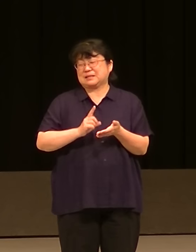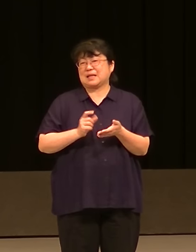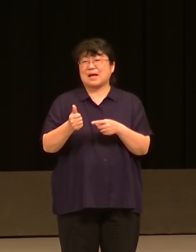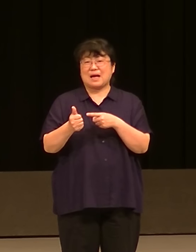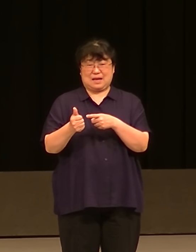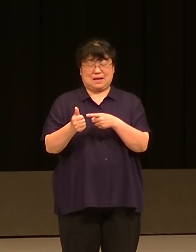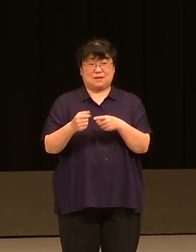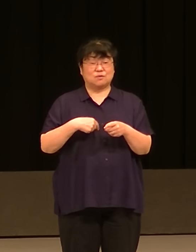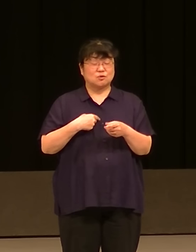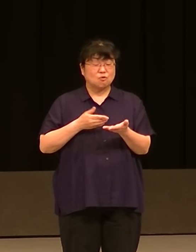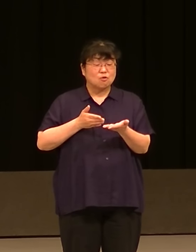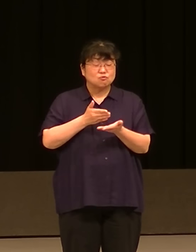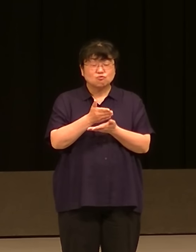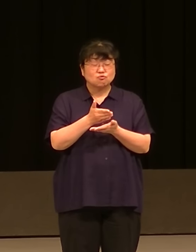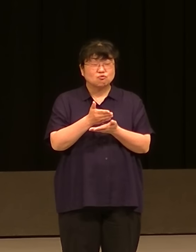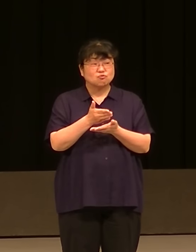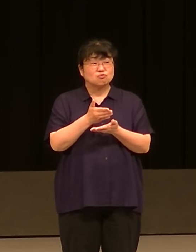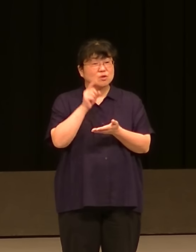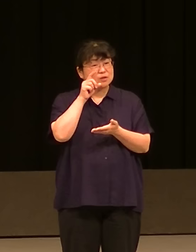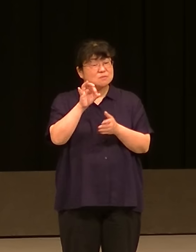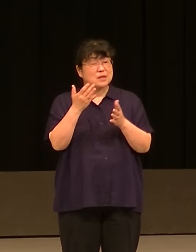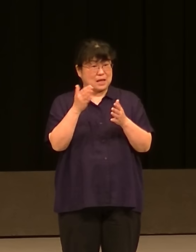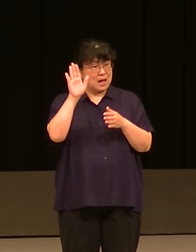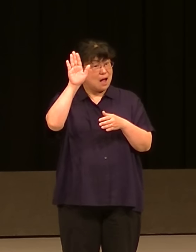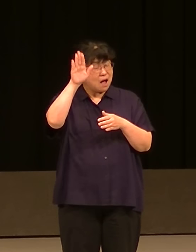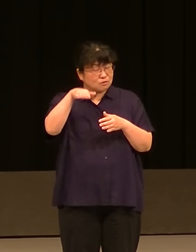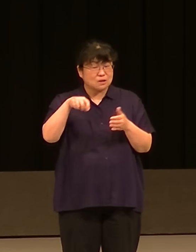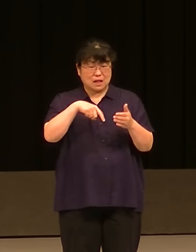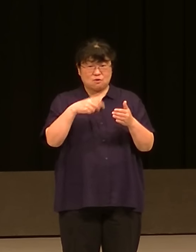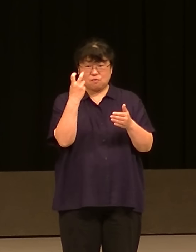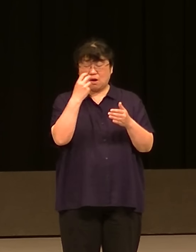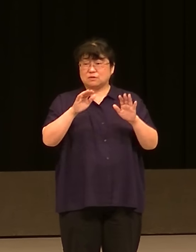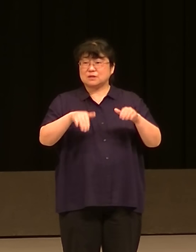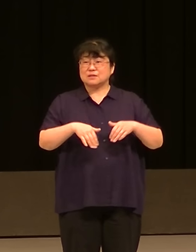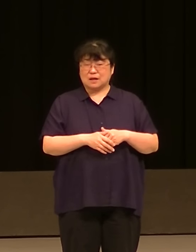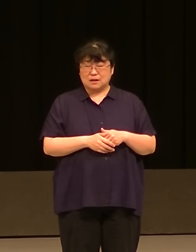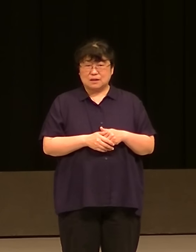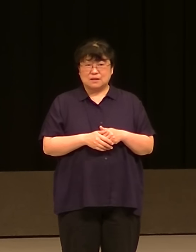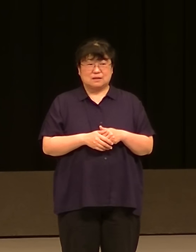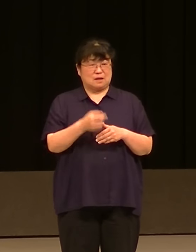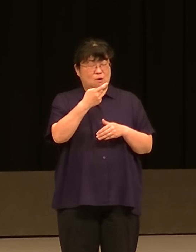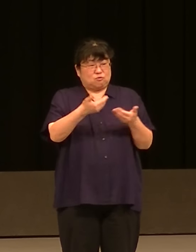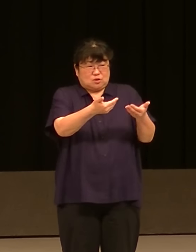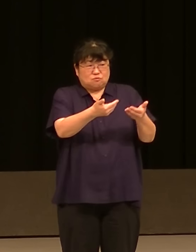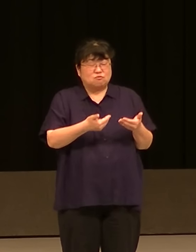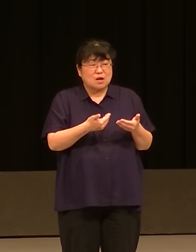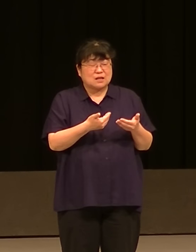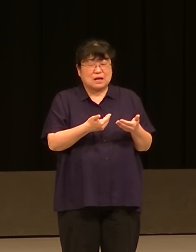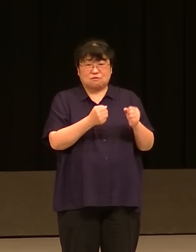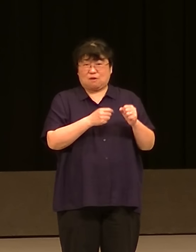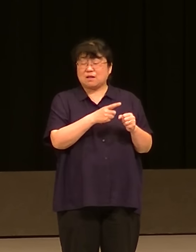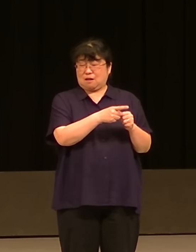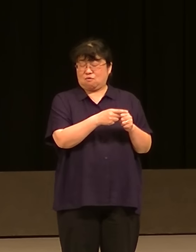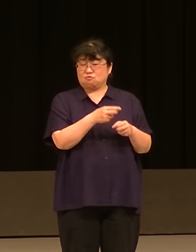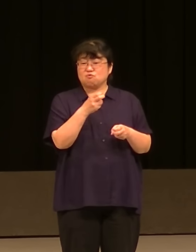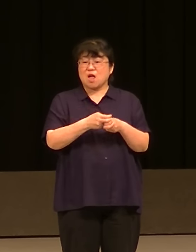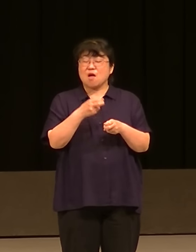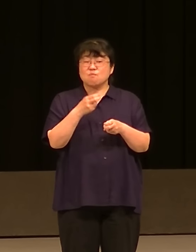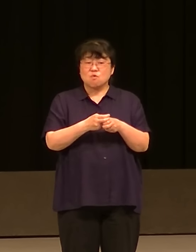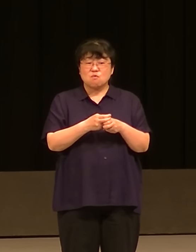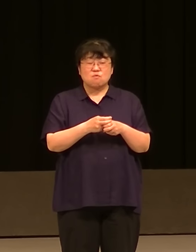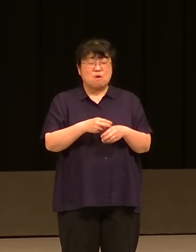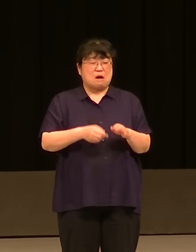は私直接見たわけではでも後からその内容を確認いたしましたが、教えてくださった方があって、この日本国憲法は実